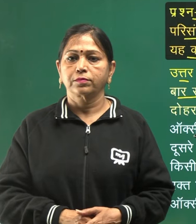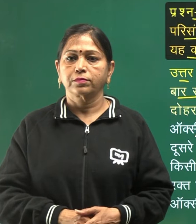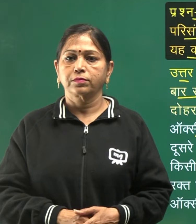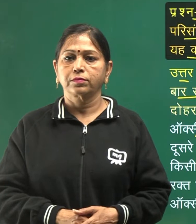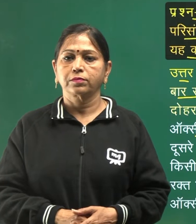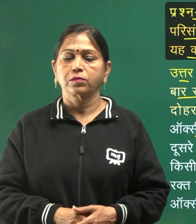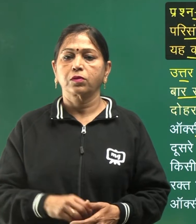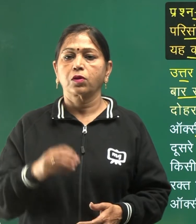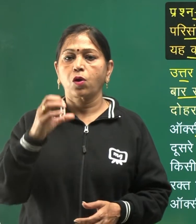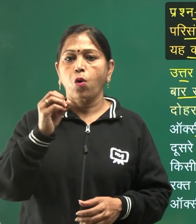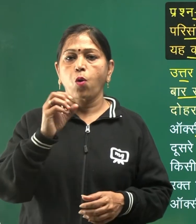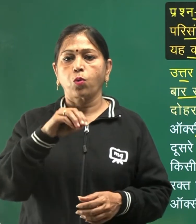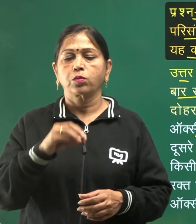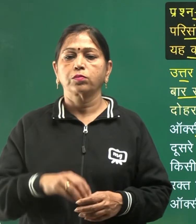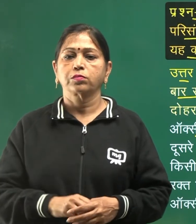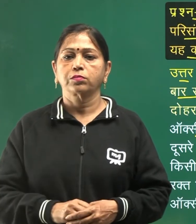ऑक्सीजनित